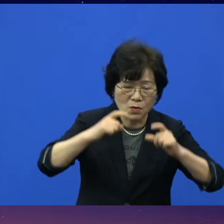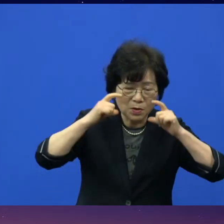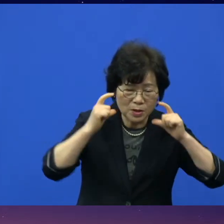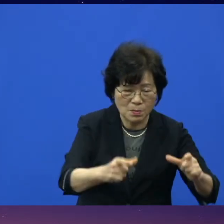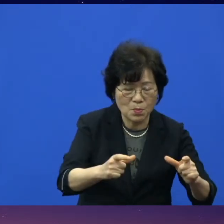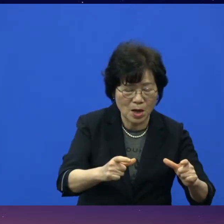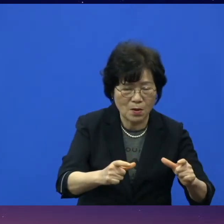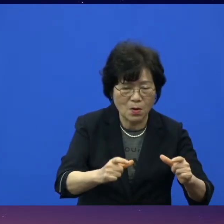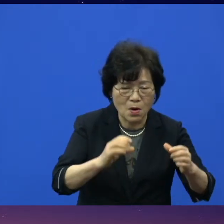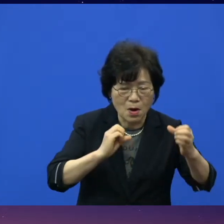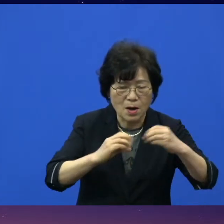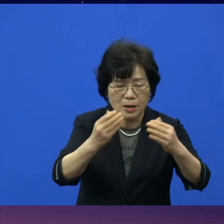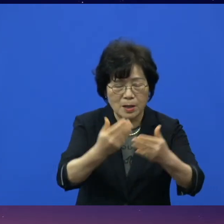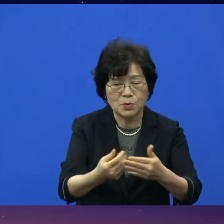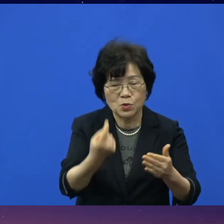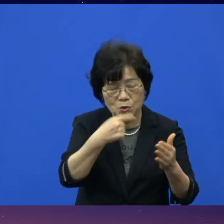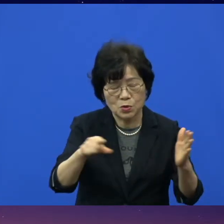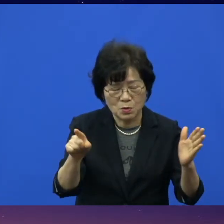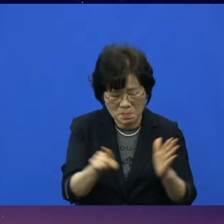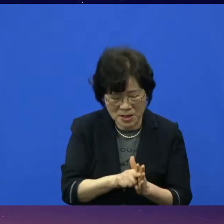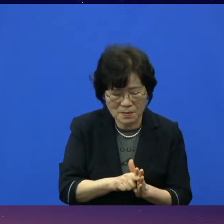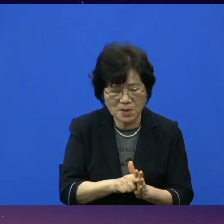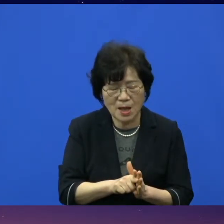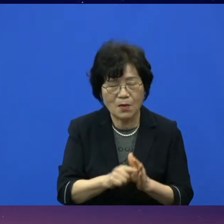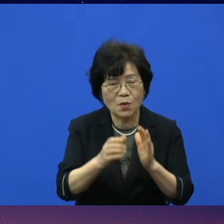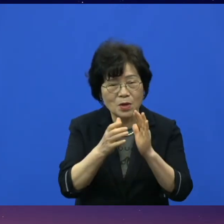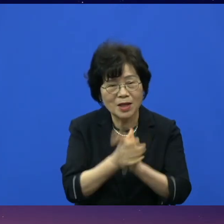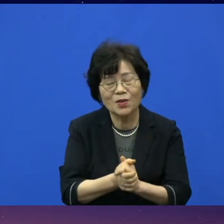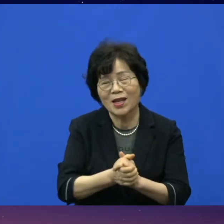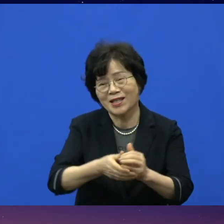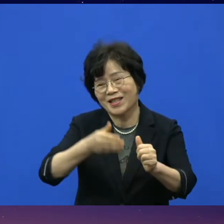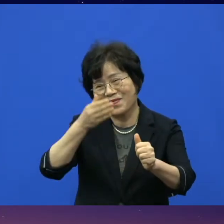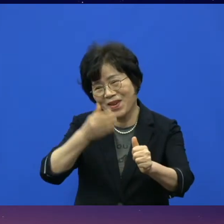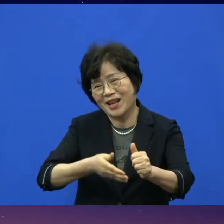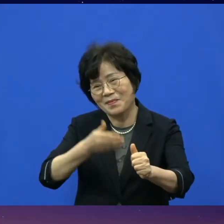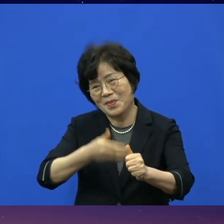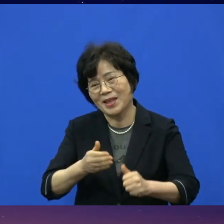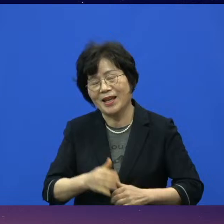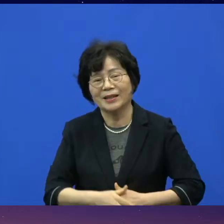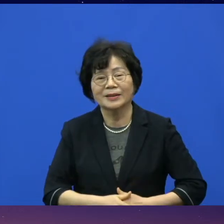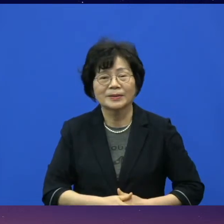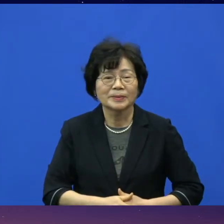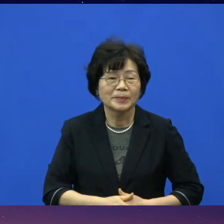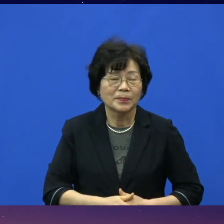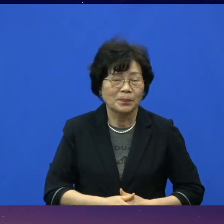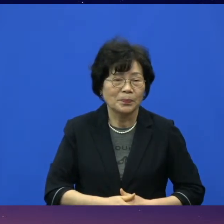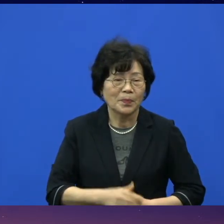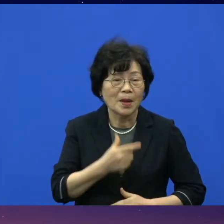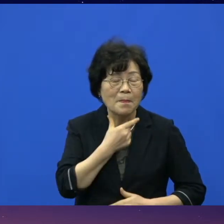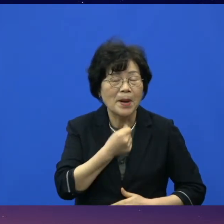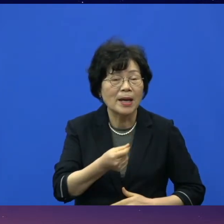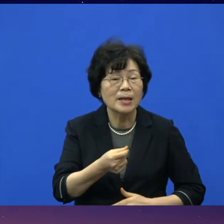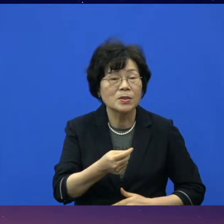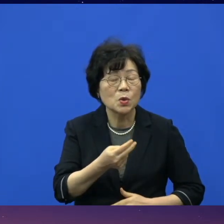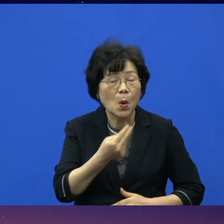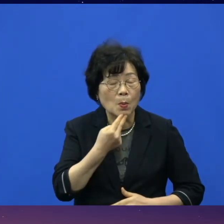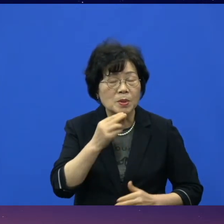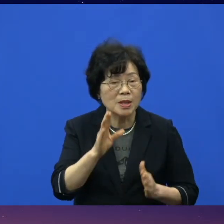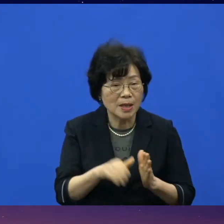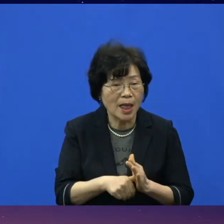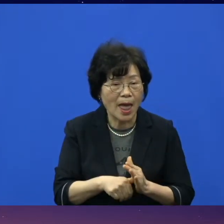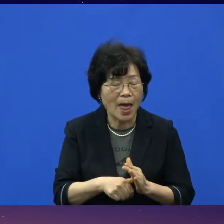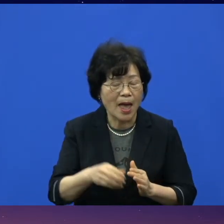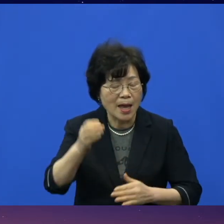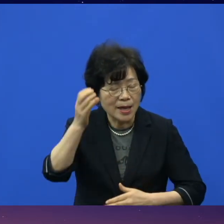나아가시고, 이루어질 것 같지 않은 일인데 이루어지는 역사, 그죠? 바랄 수 없는 중에 바라는 거잖아요.